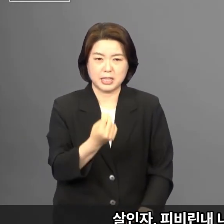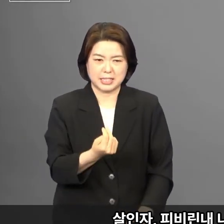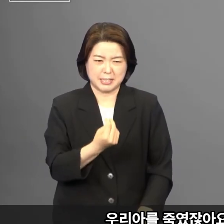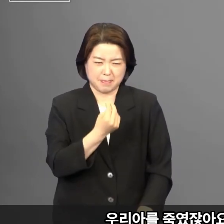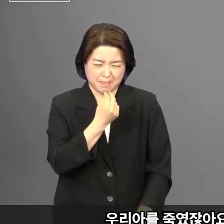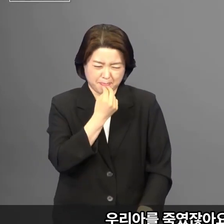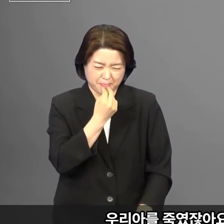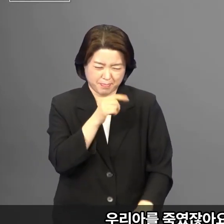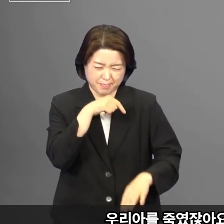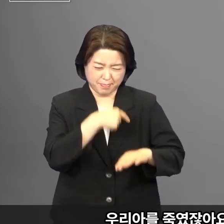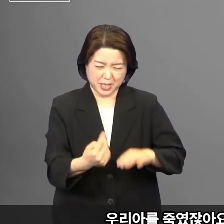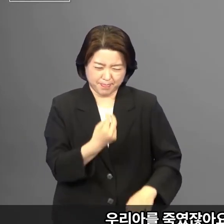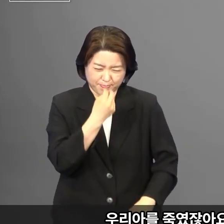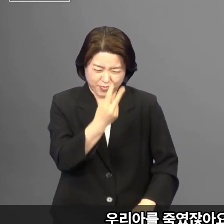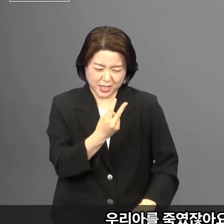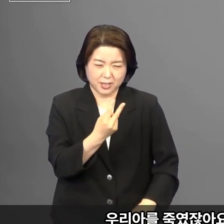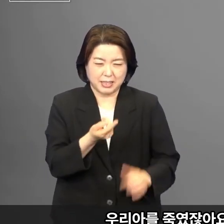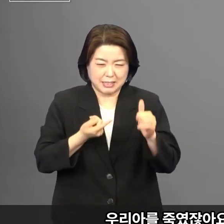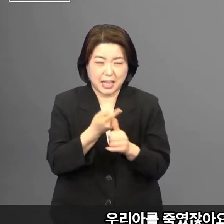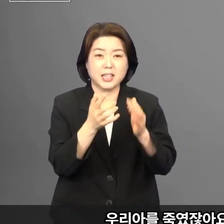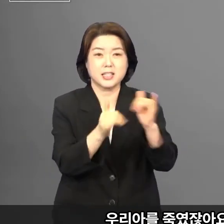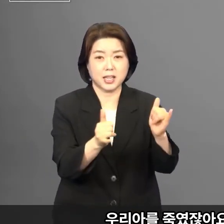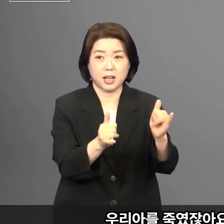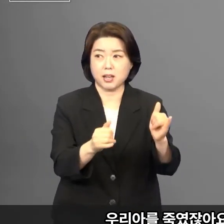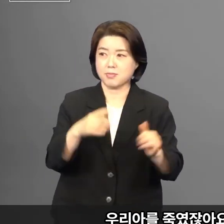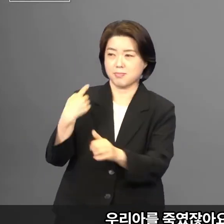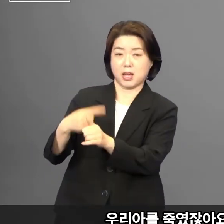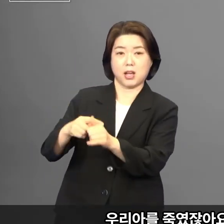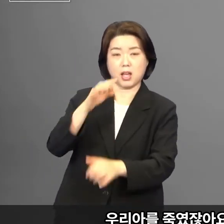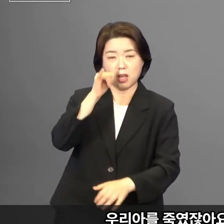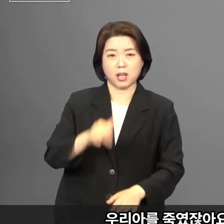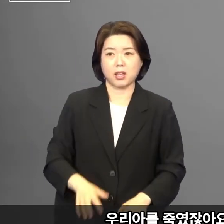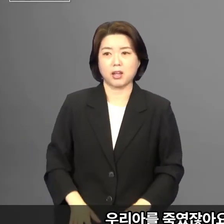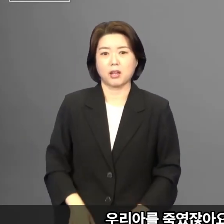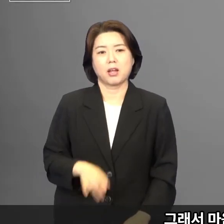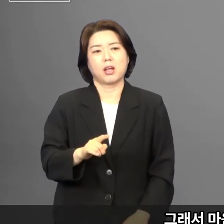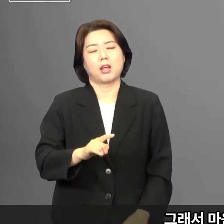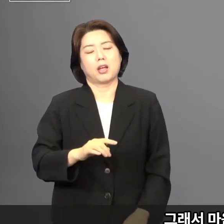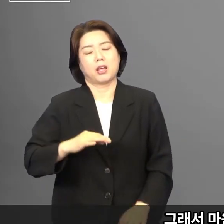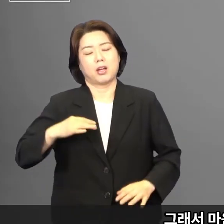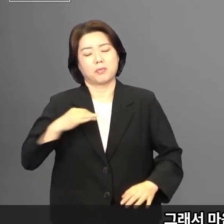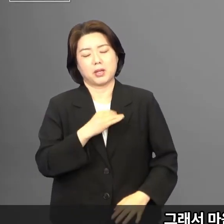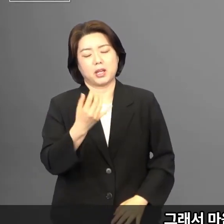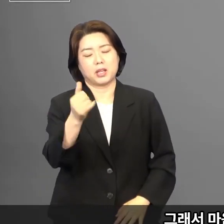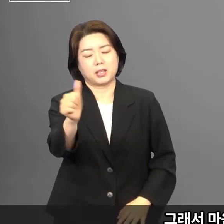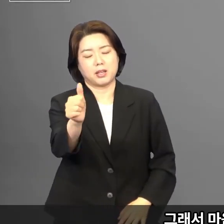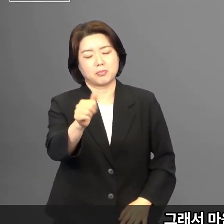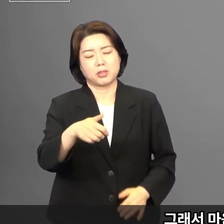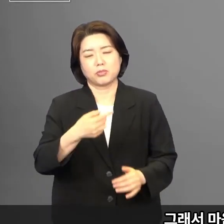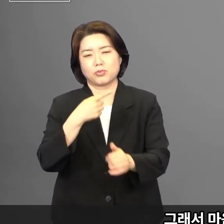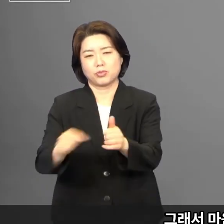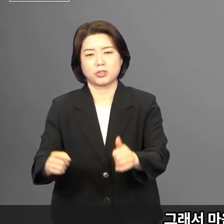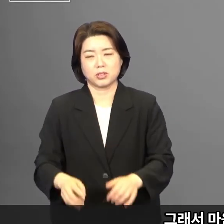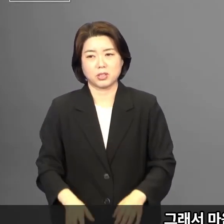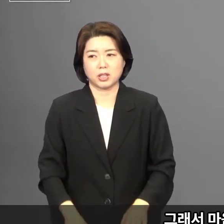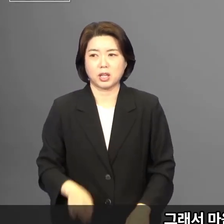맞느냐? 우리아를 죽였잖아요. 이건 또 맞는 말인 거예요. 그래서